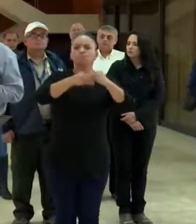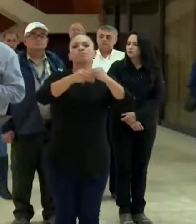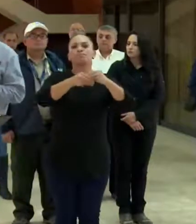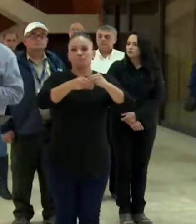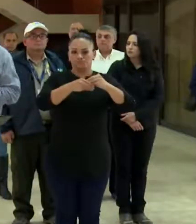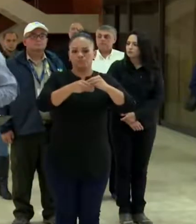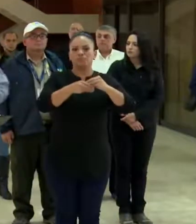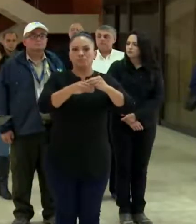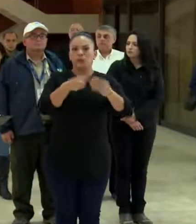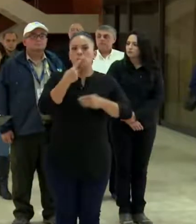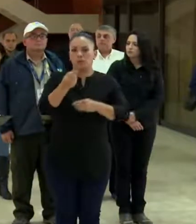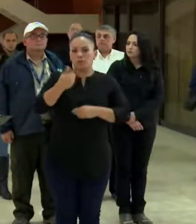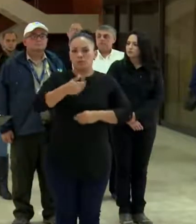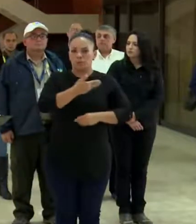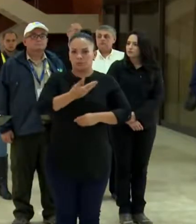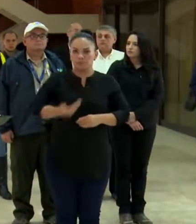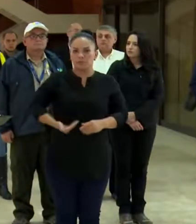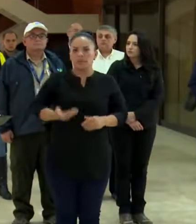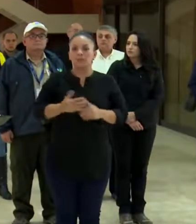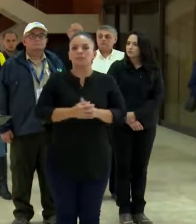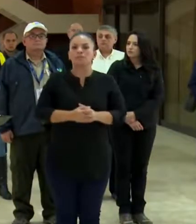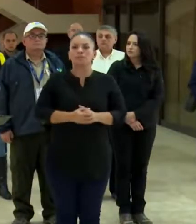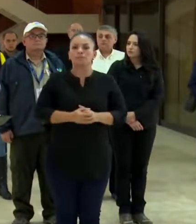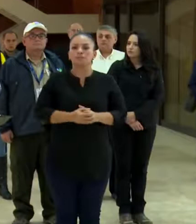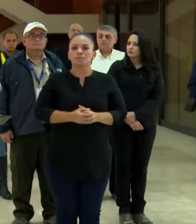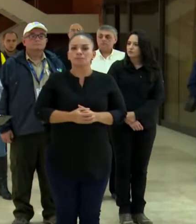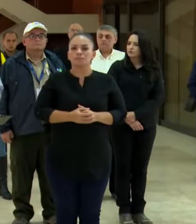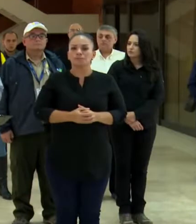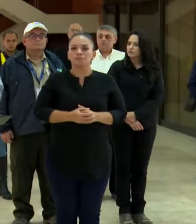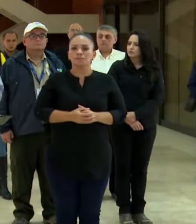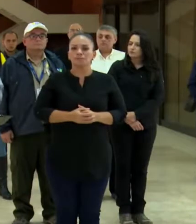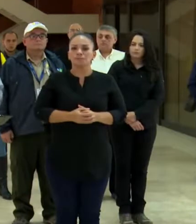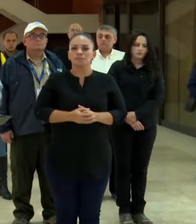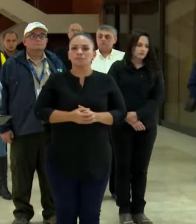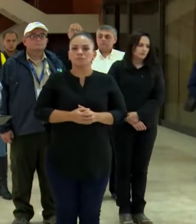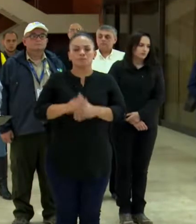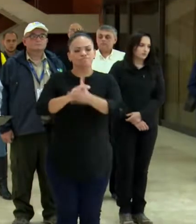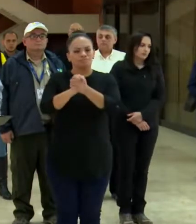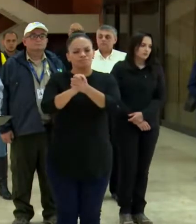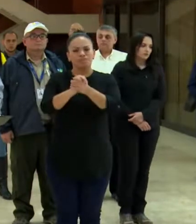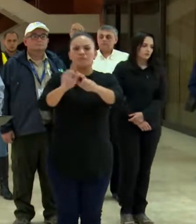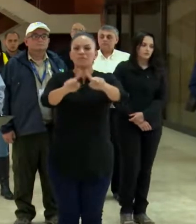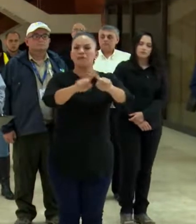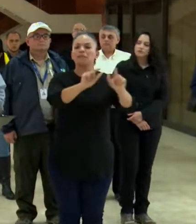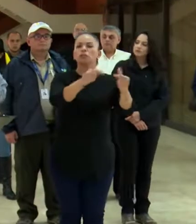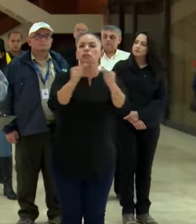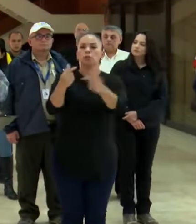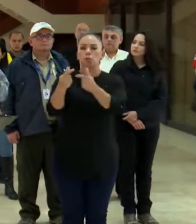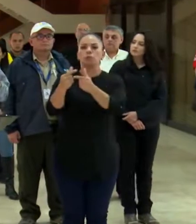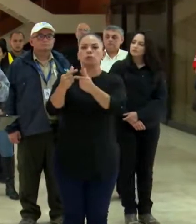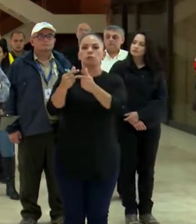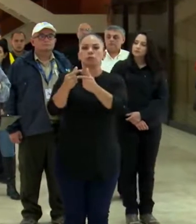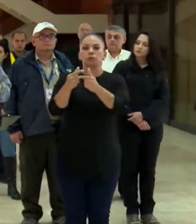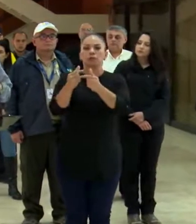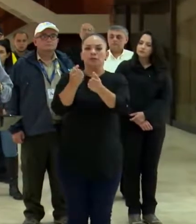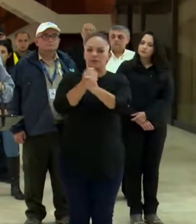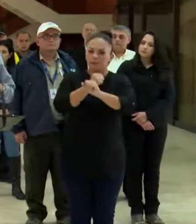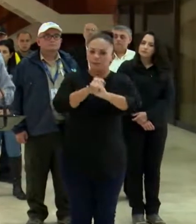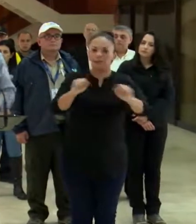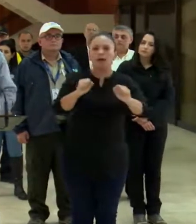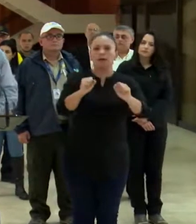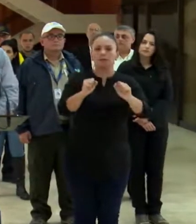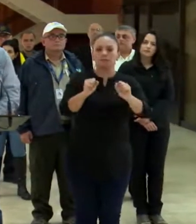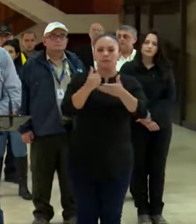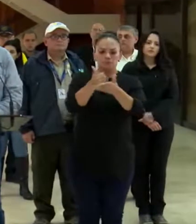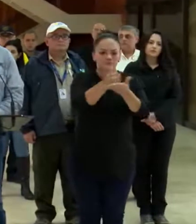que hizo el señor presidente para los diferentes cuerpos de rescate y socorro que atendieron el